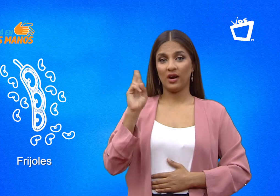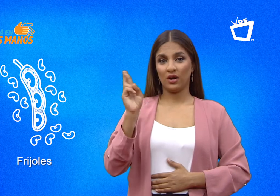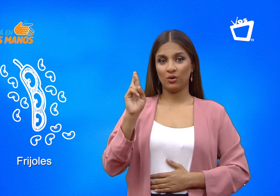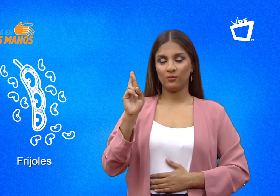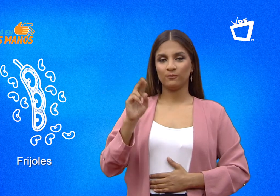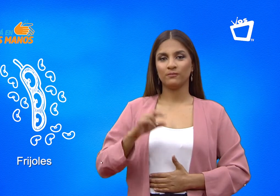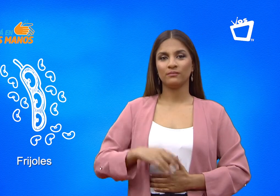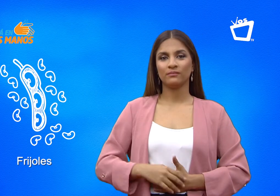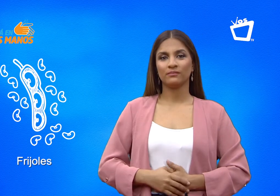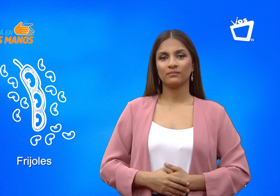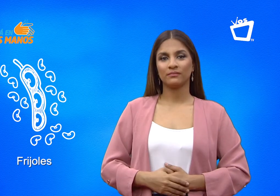Frijoles.